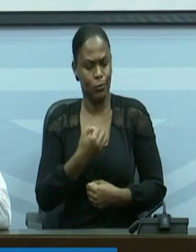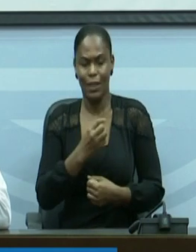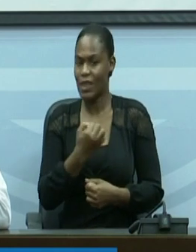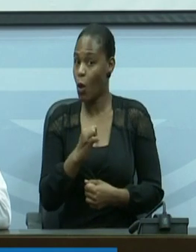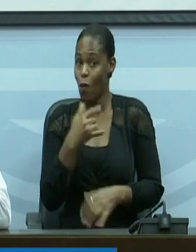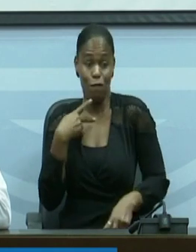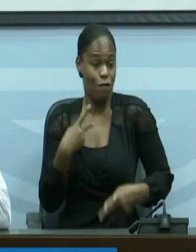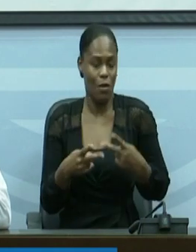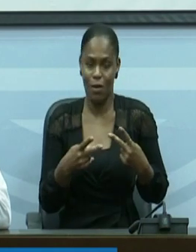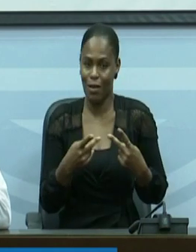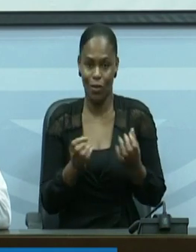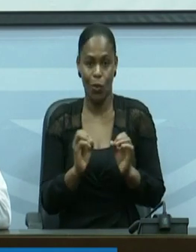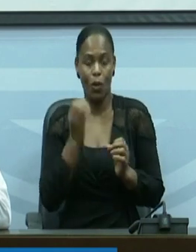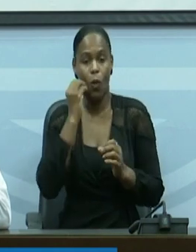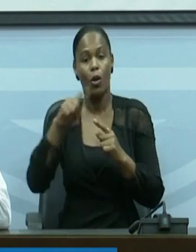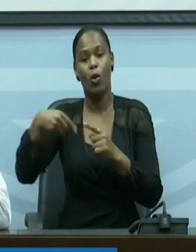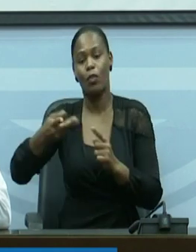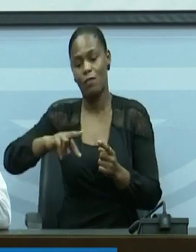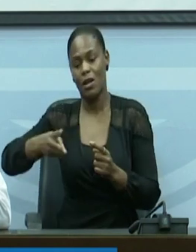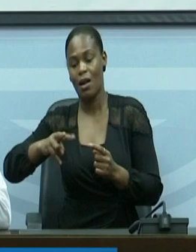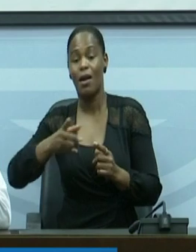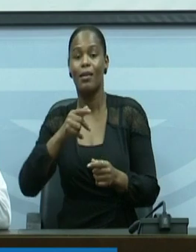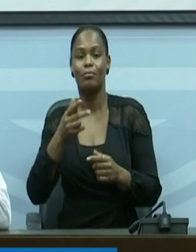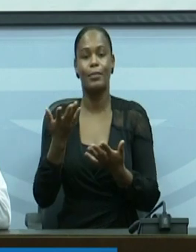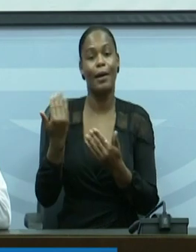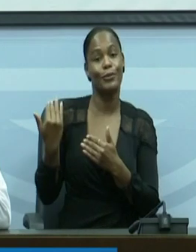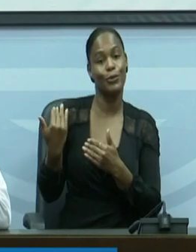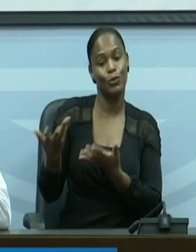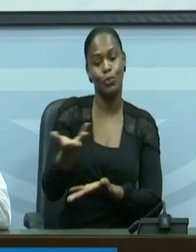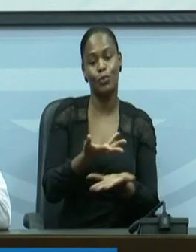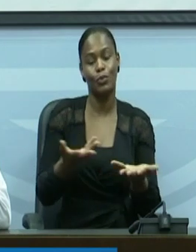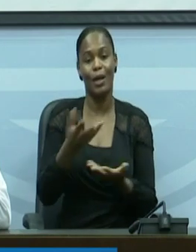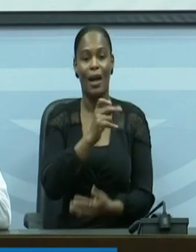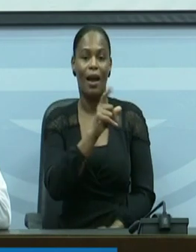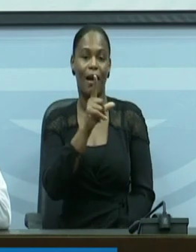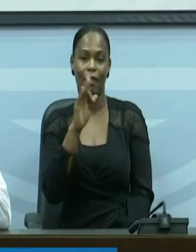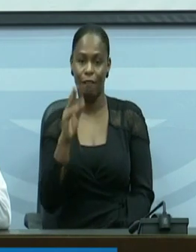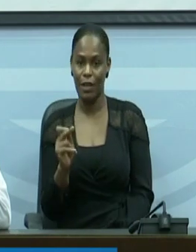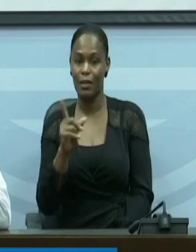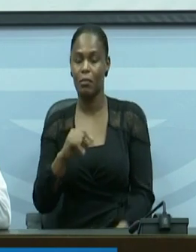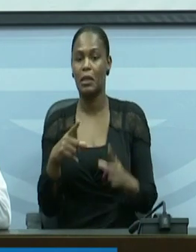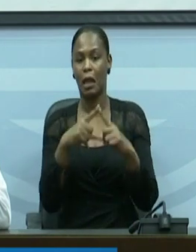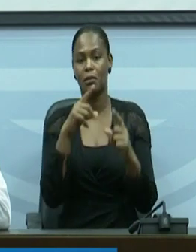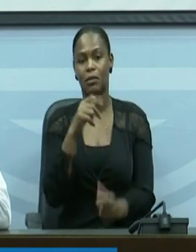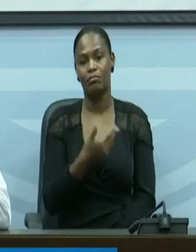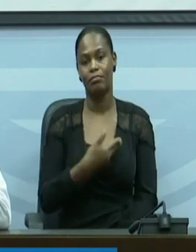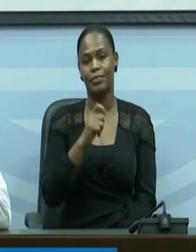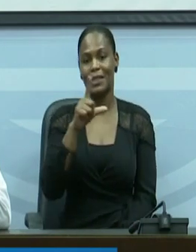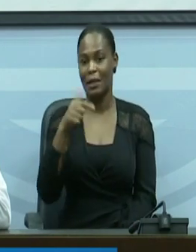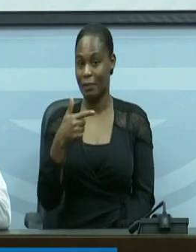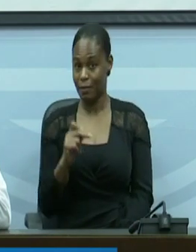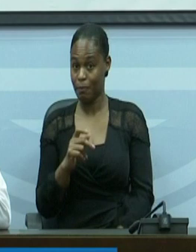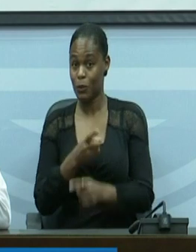tão virulenta como as outras variantes que aqui circularam, como a Alfa e a Delta. Porque,